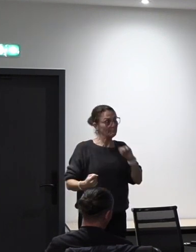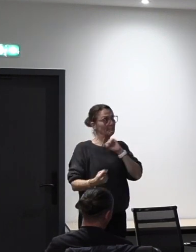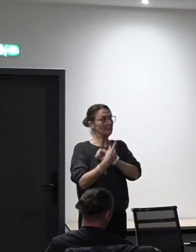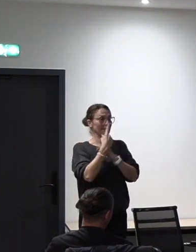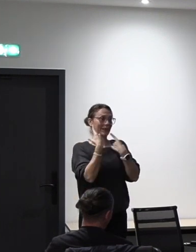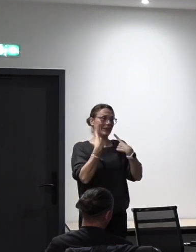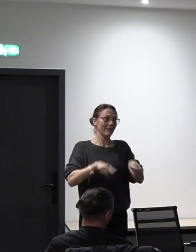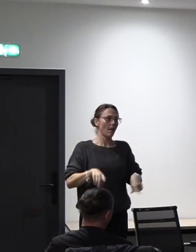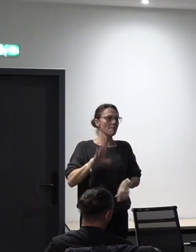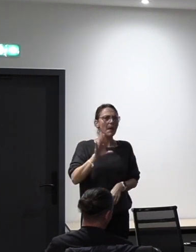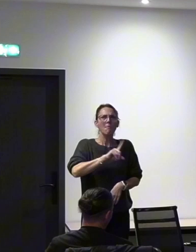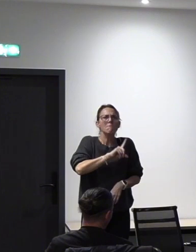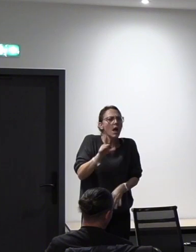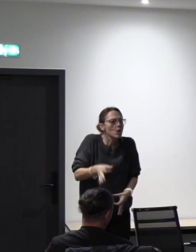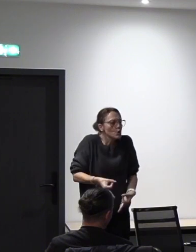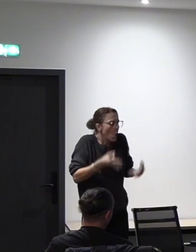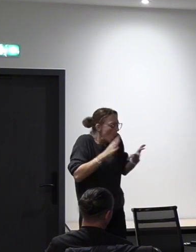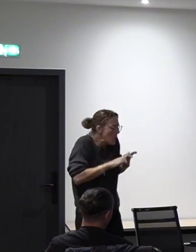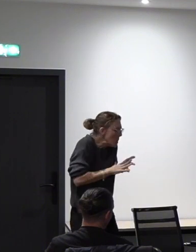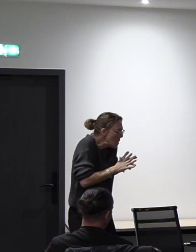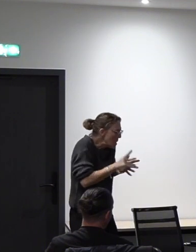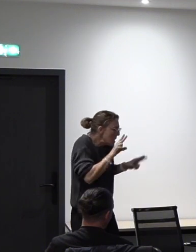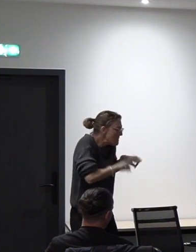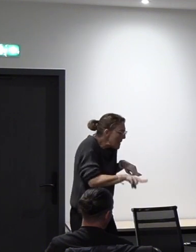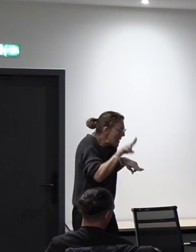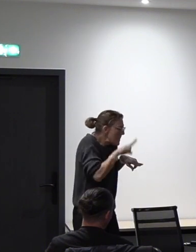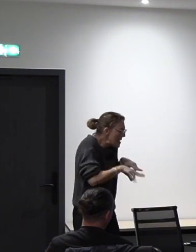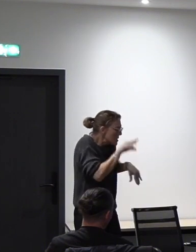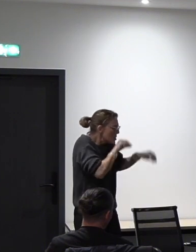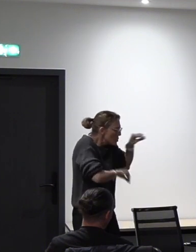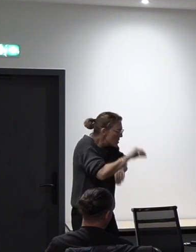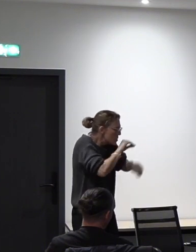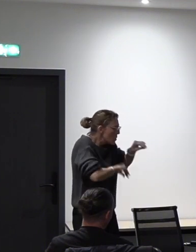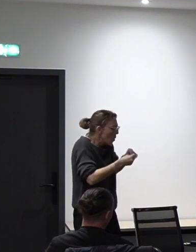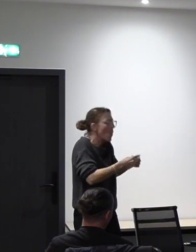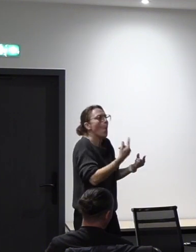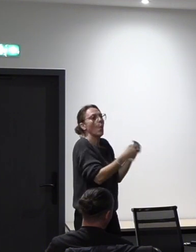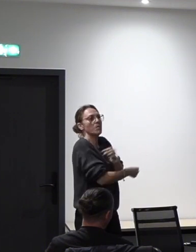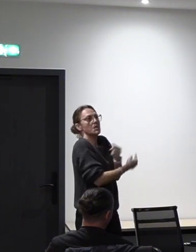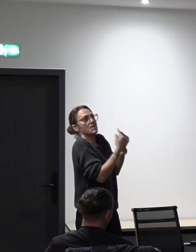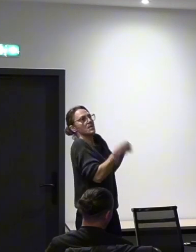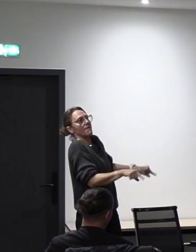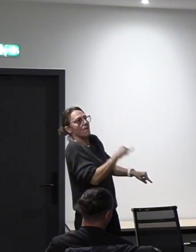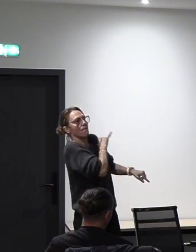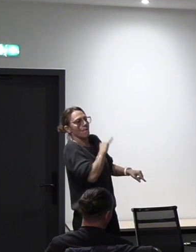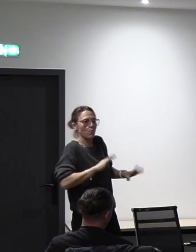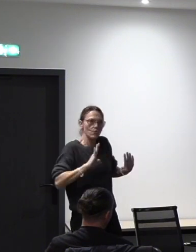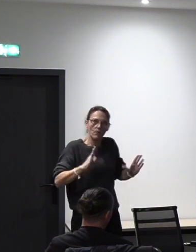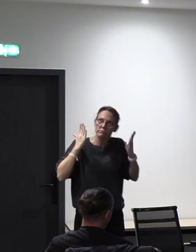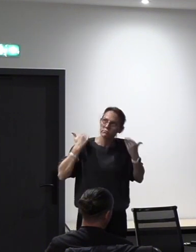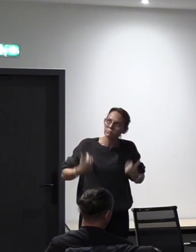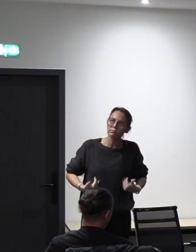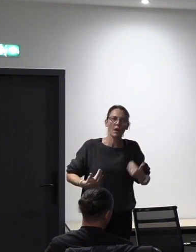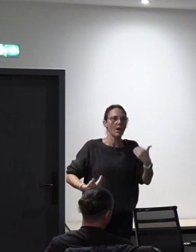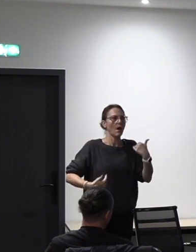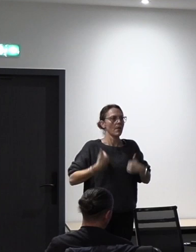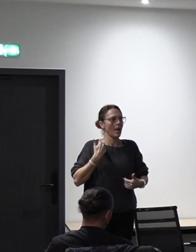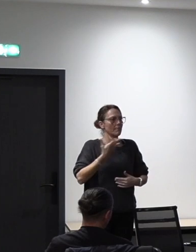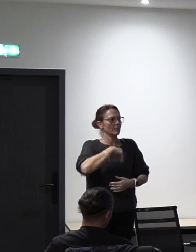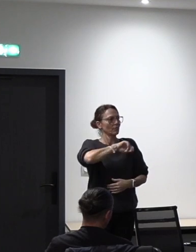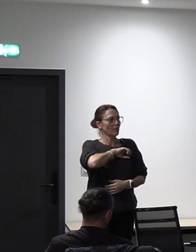particularité, sans vouloir la transformer et sans vouloir en faire une différence insupportable. C'est la prise en charge du handicap,